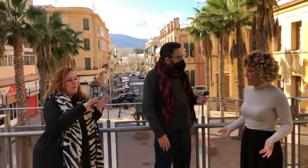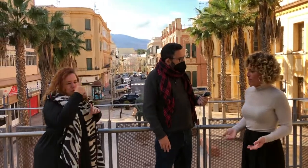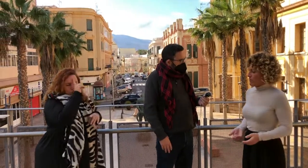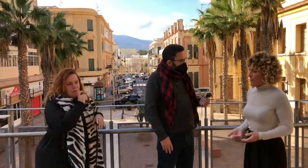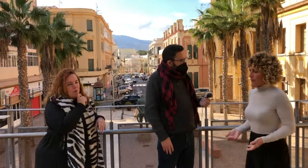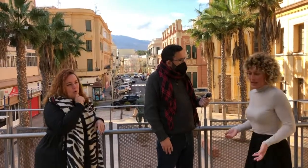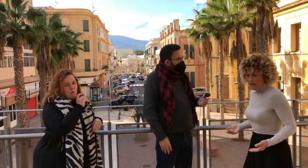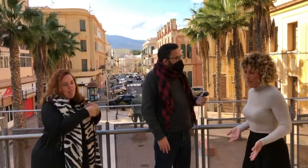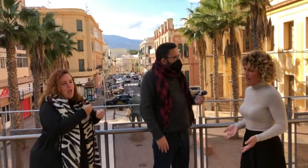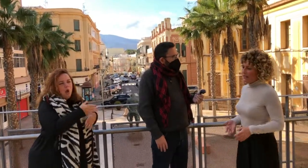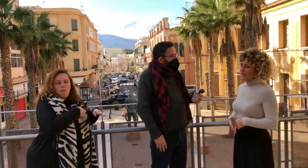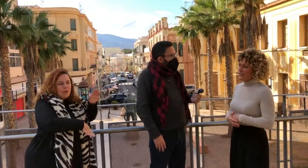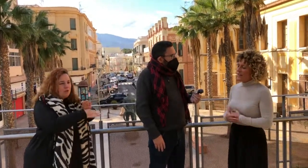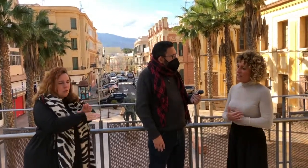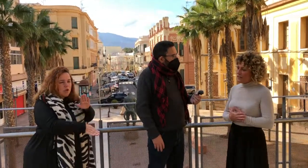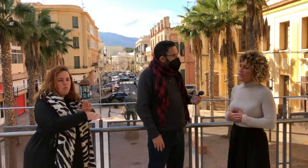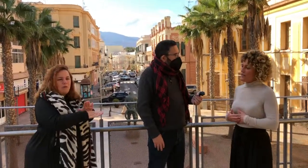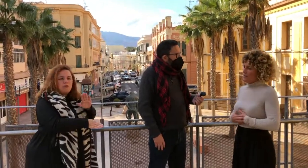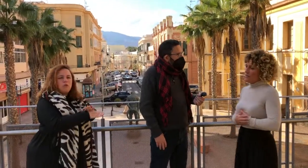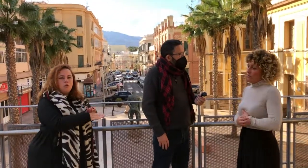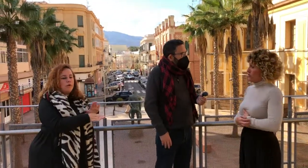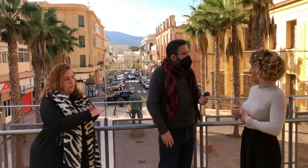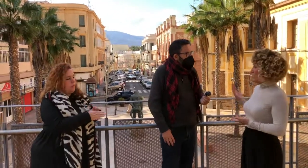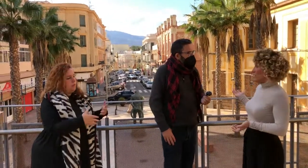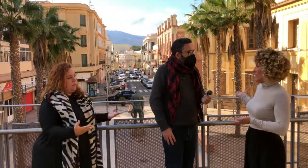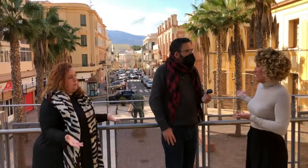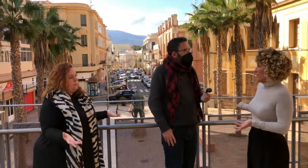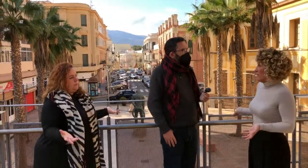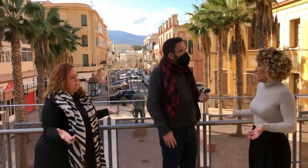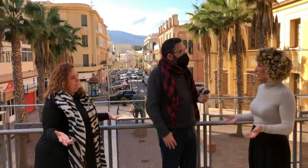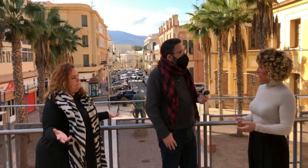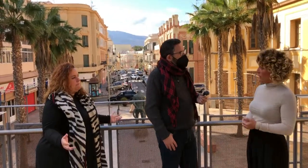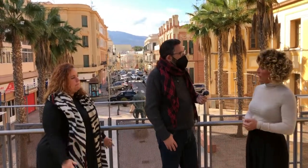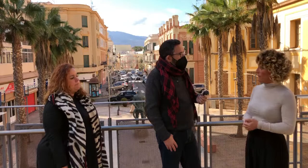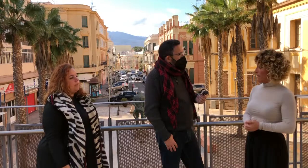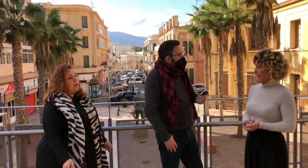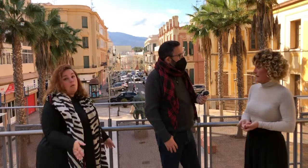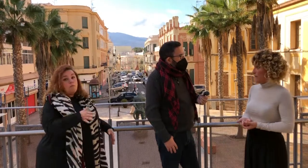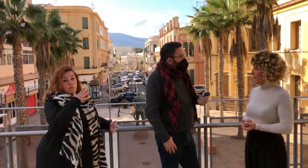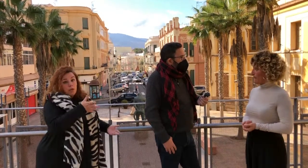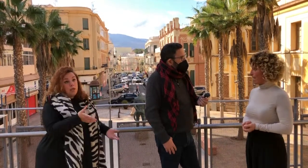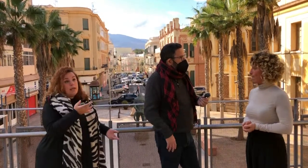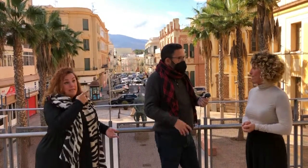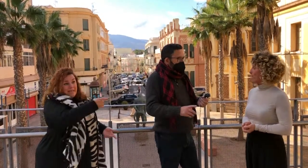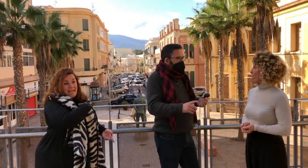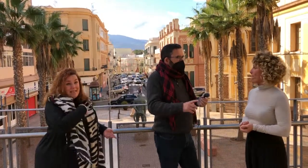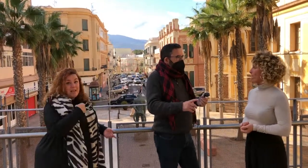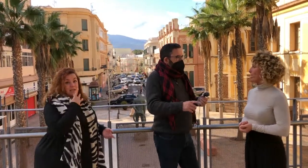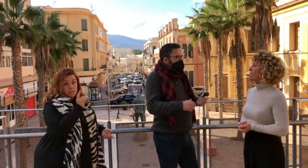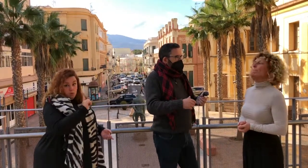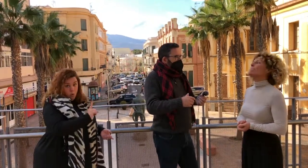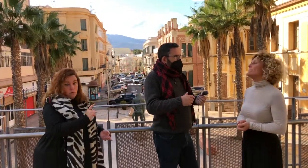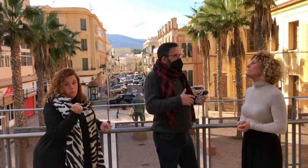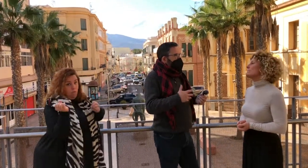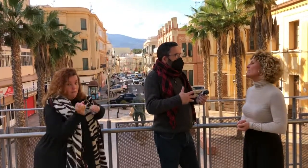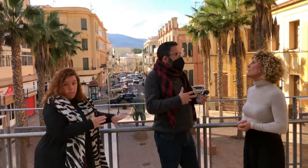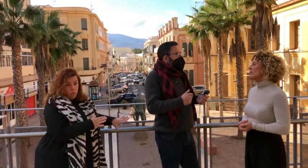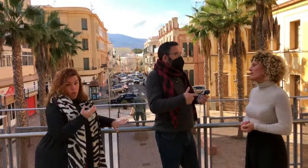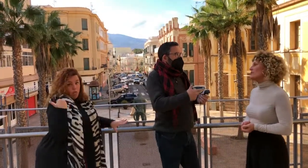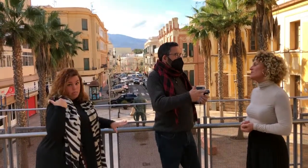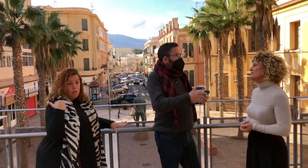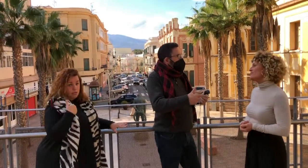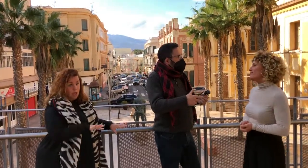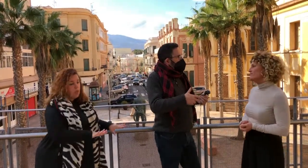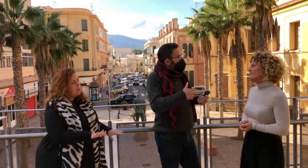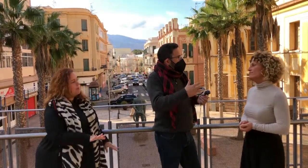Ya tira para adelante. Que tira para adelante, y hay gente que sí, bueno, si no ya hubiesen abandonado hace tiempo. Claro, o sea que el gran premio